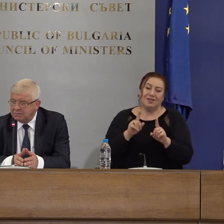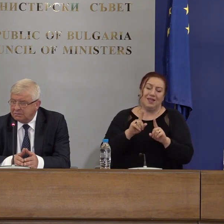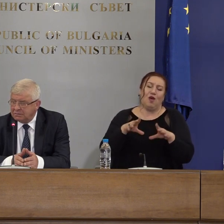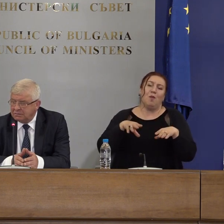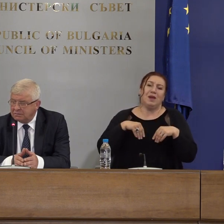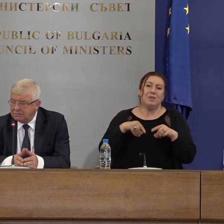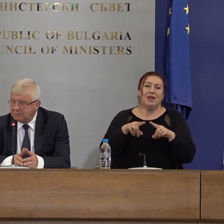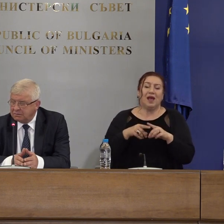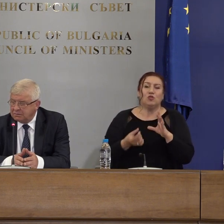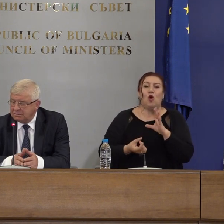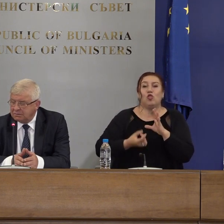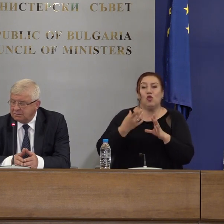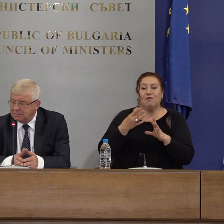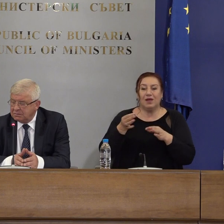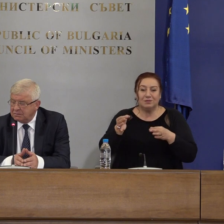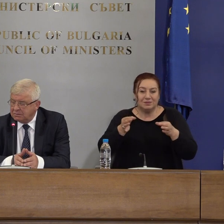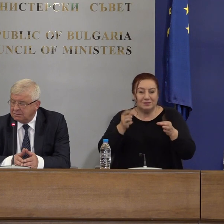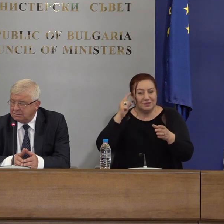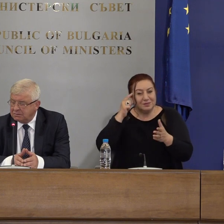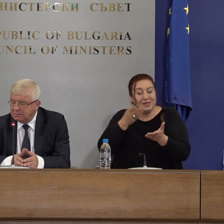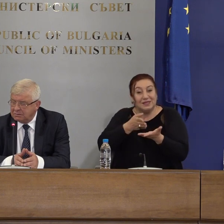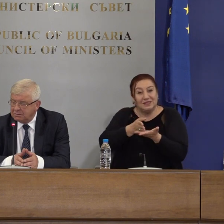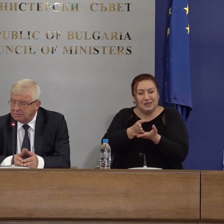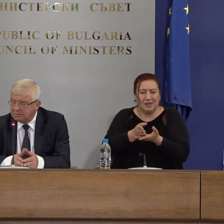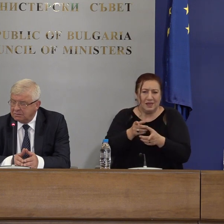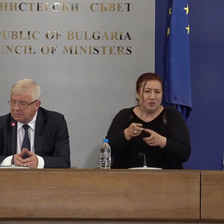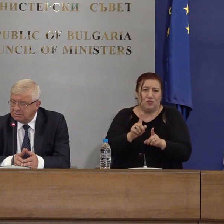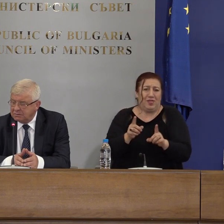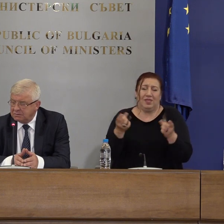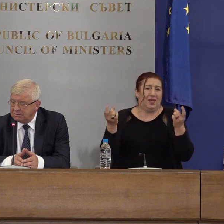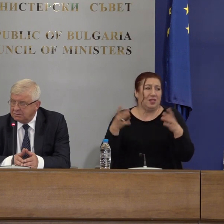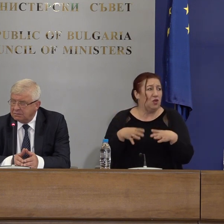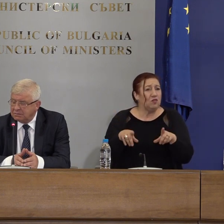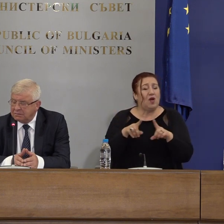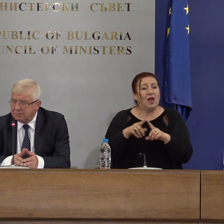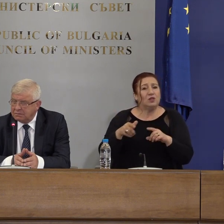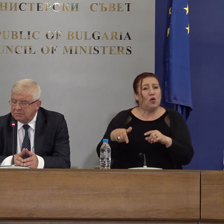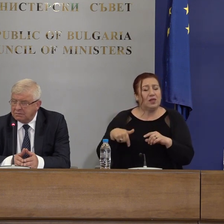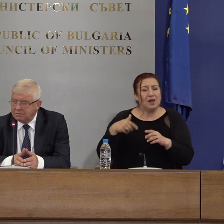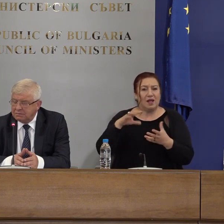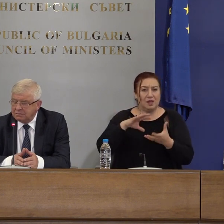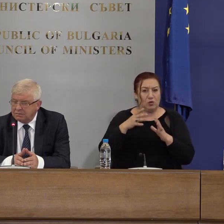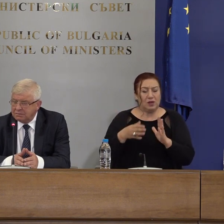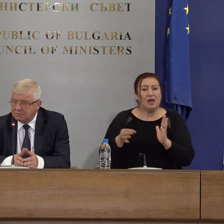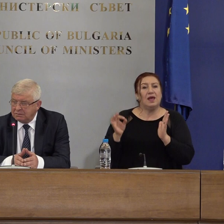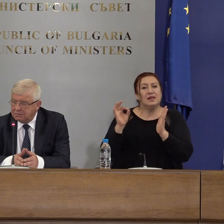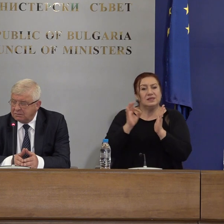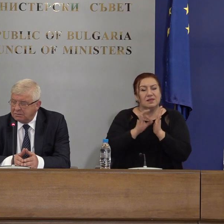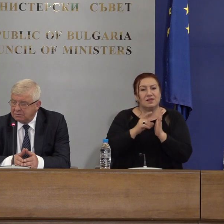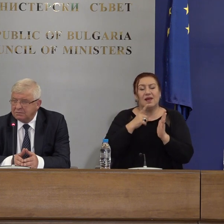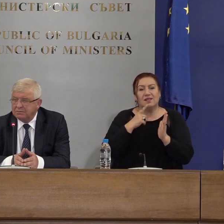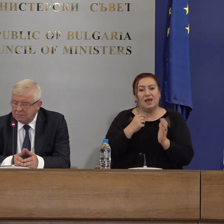нова стратегия, защото нищо ново няма в нея, но като генерална политика от тук нататък, целта ни е да държим под